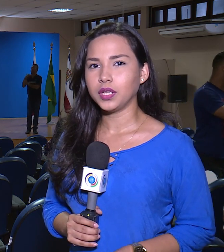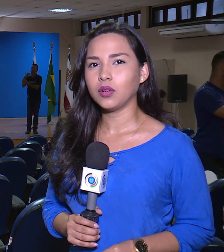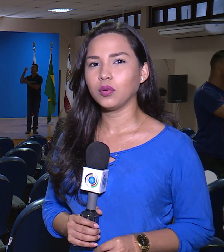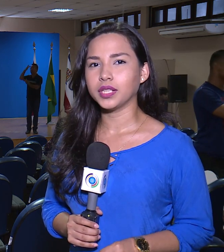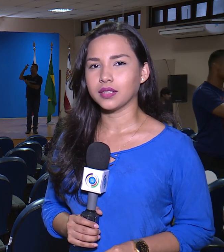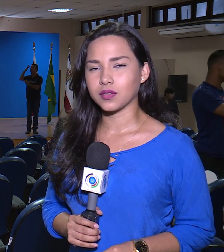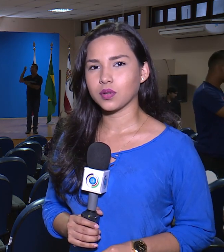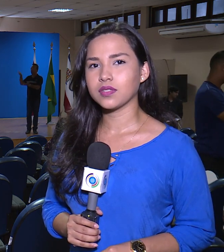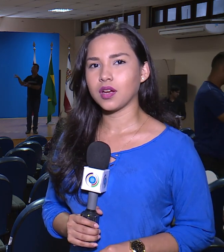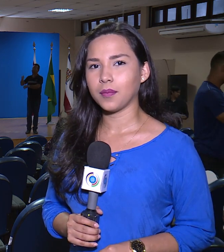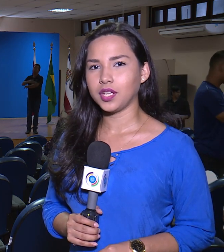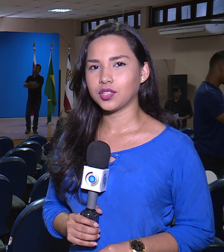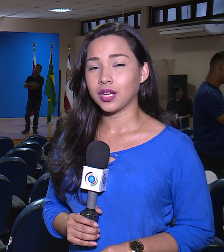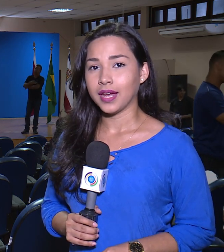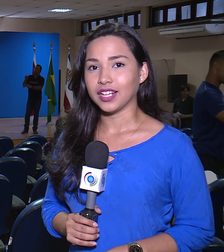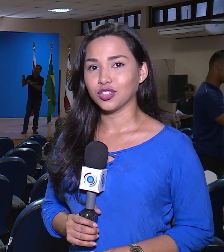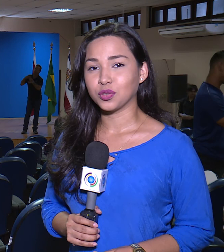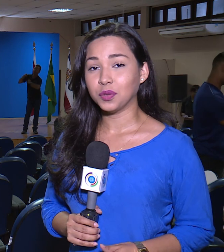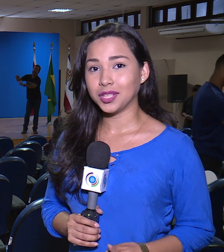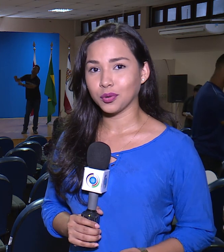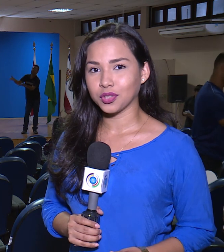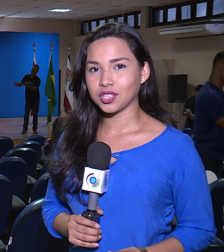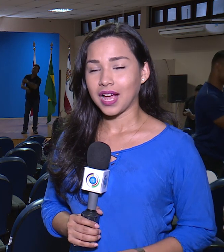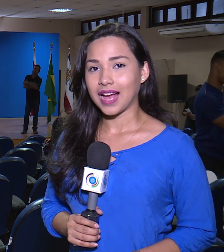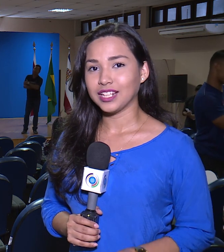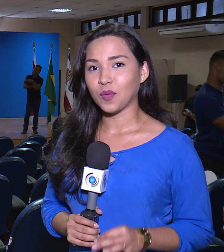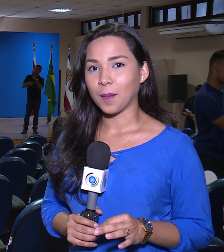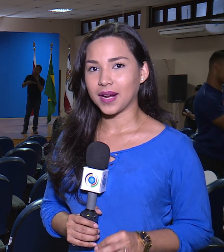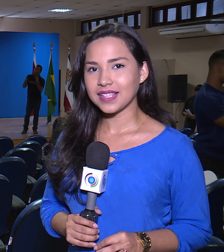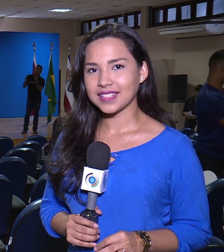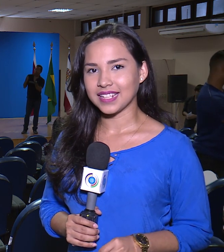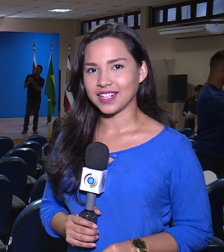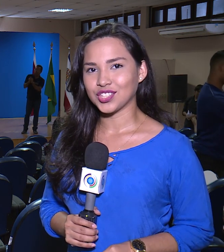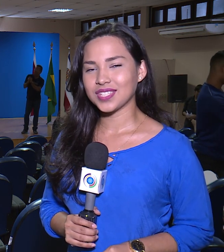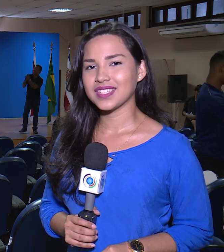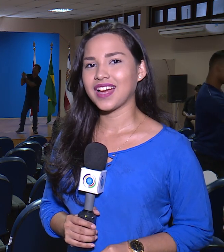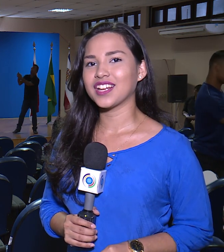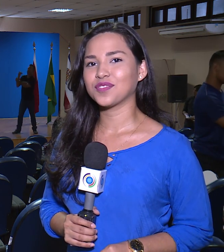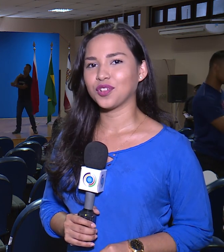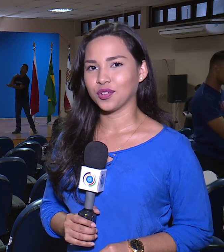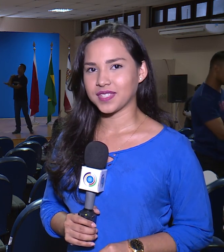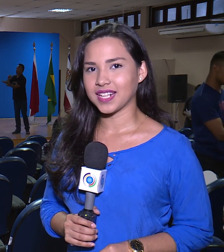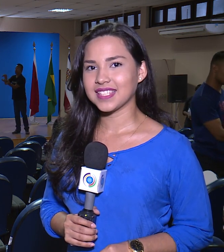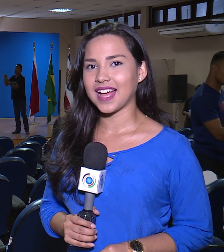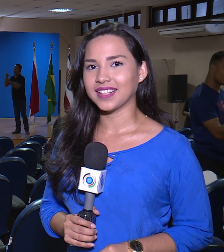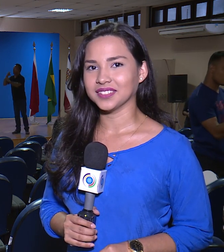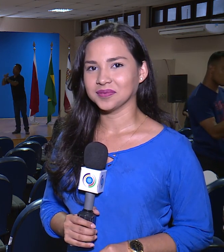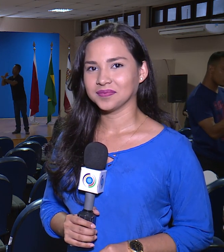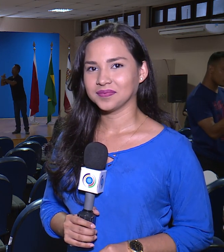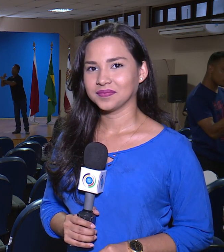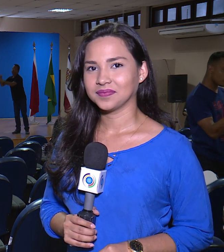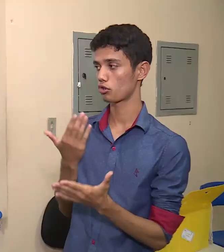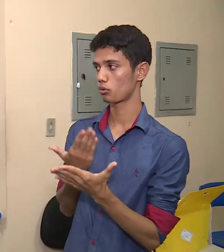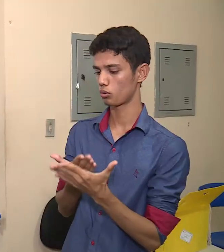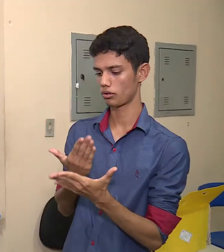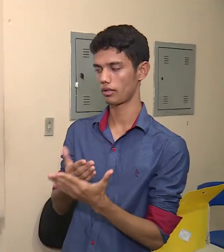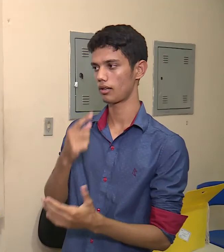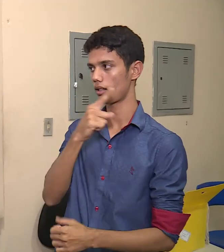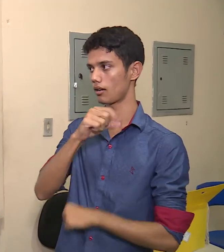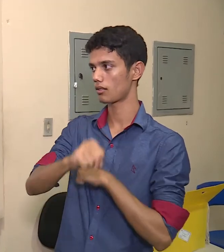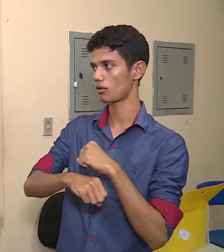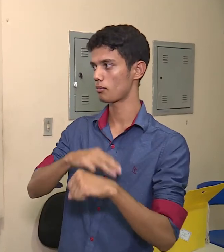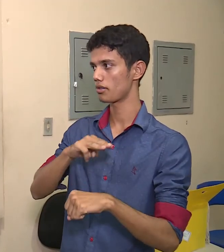sejam incluídas socialmente, em 2002, a língua brasileira de sinais foi oficializada. No